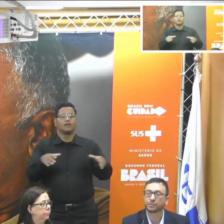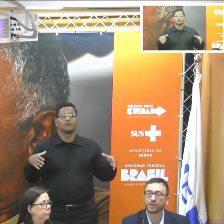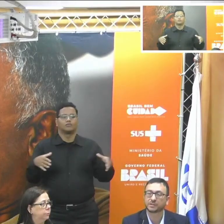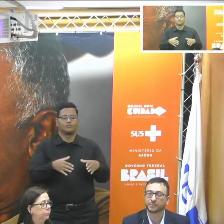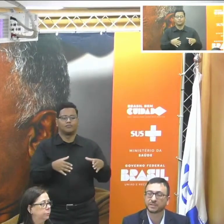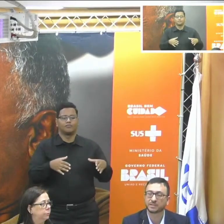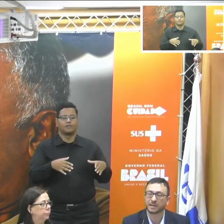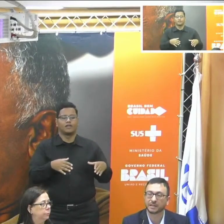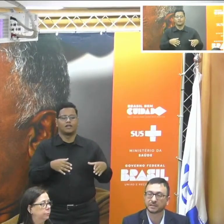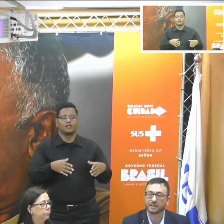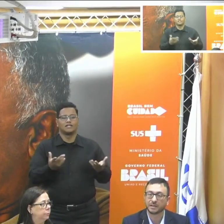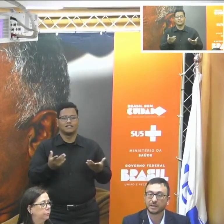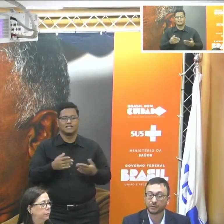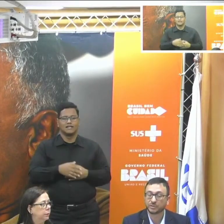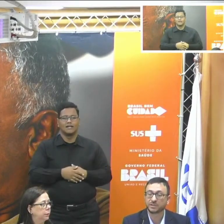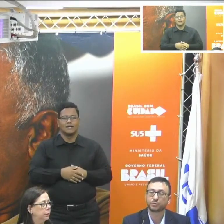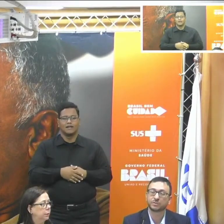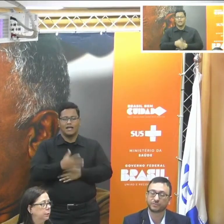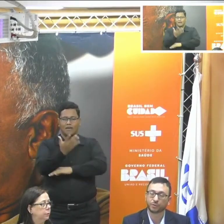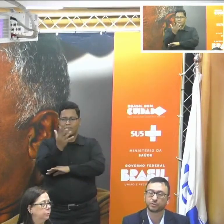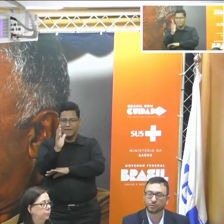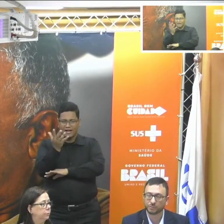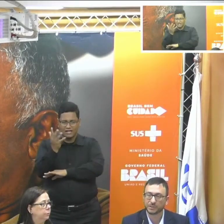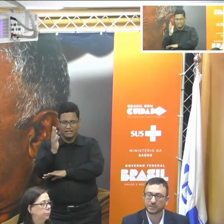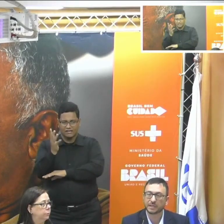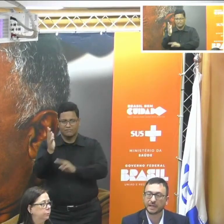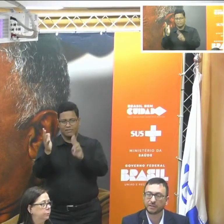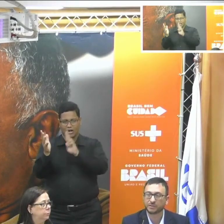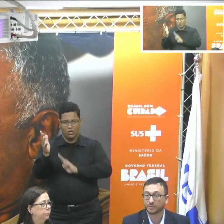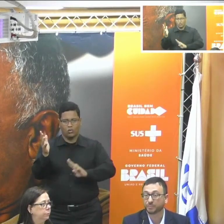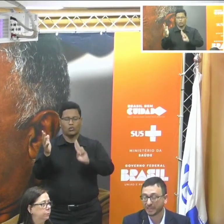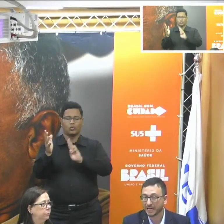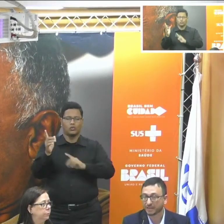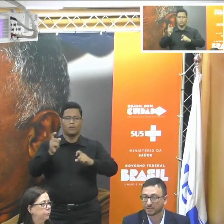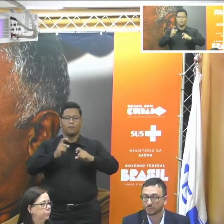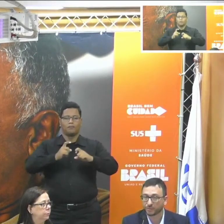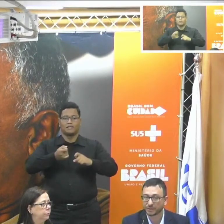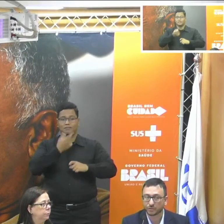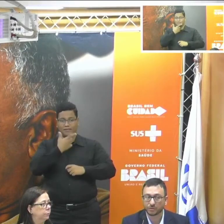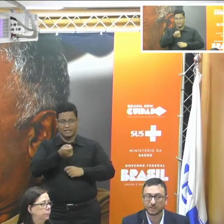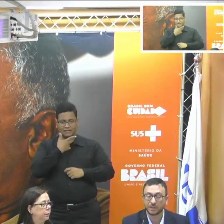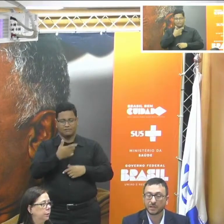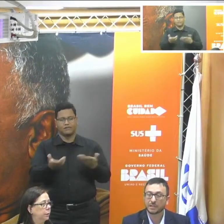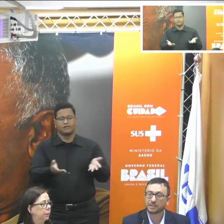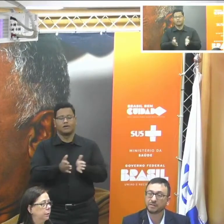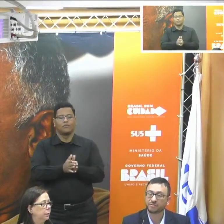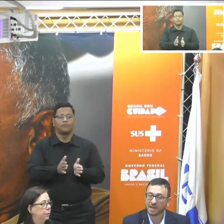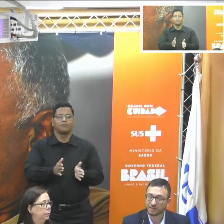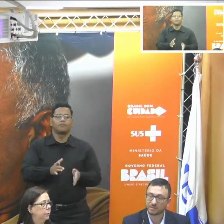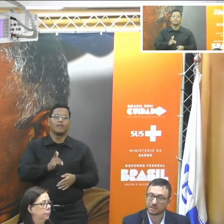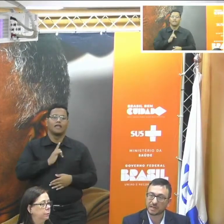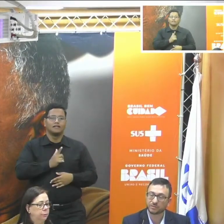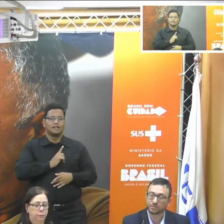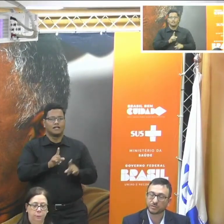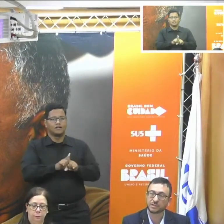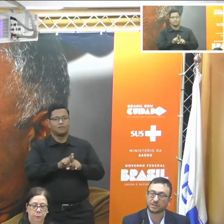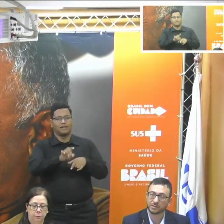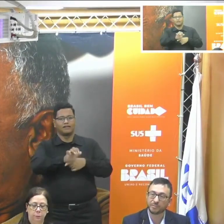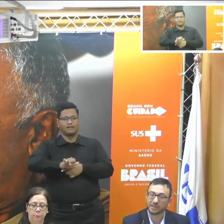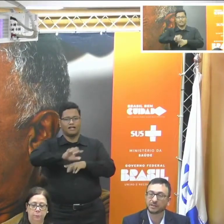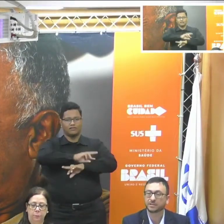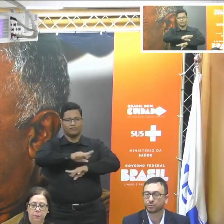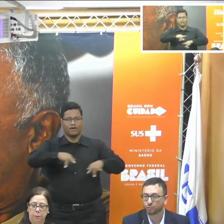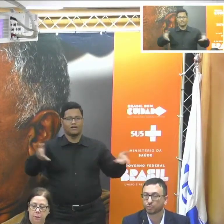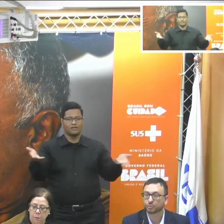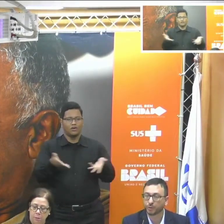prescrição de plantas medicinais né Então existe um esforço do ministério de ampliar essas formações e tem vários estados hoje que